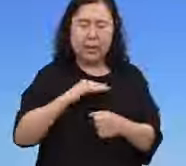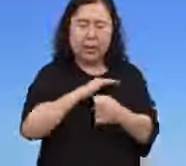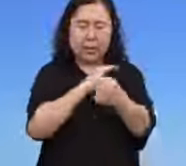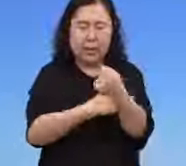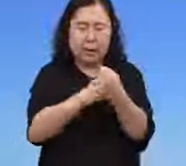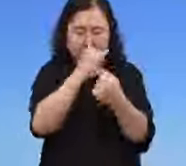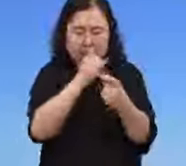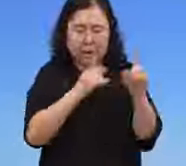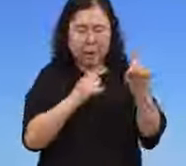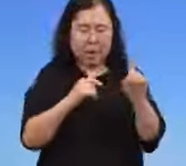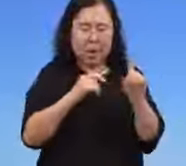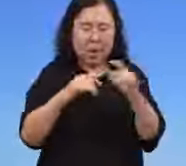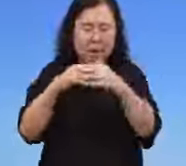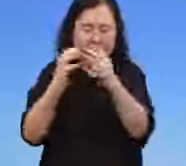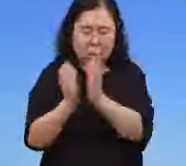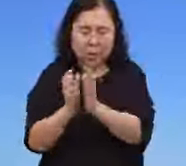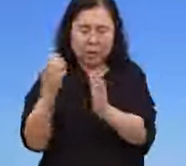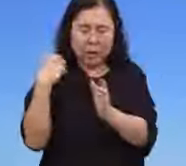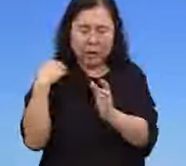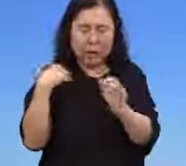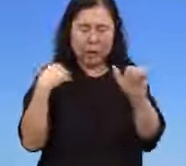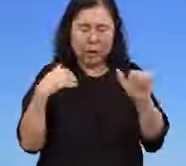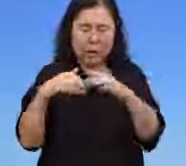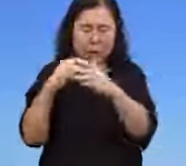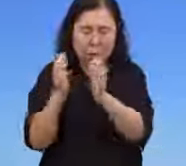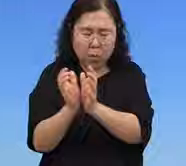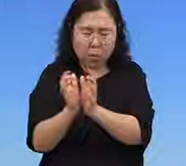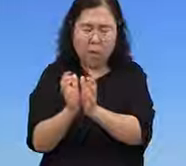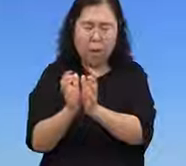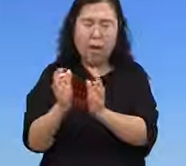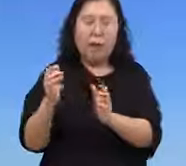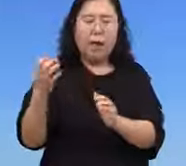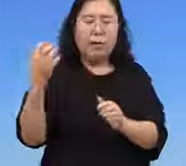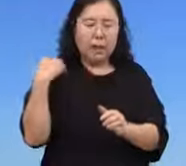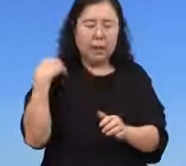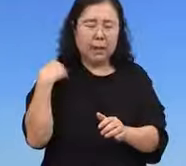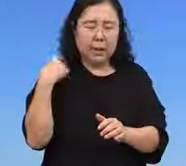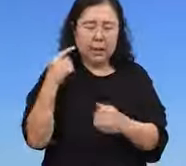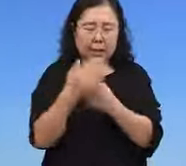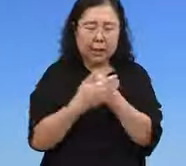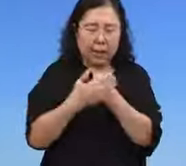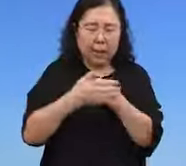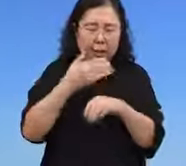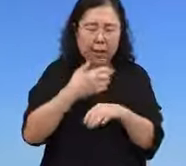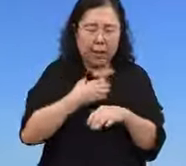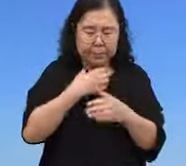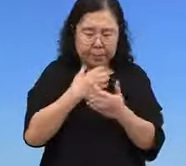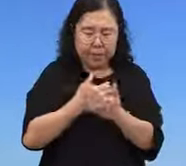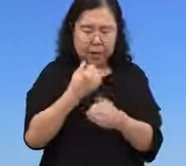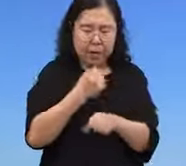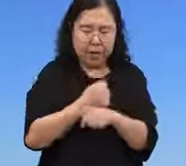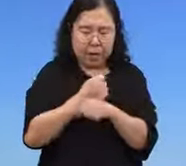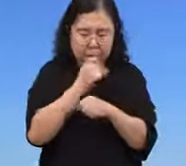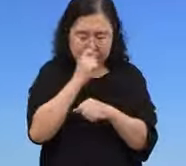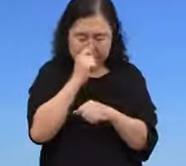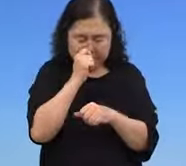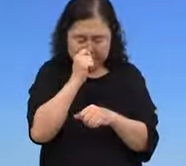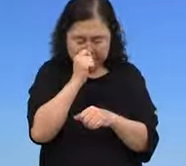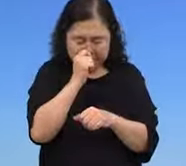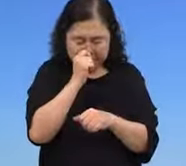너는 자격이 있다. 10고을을 맡기겠다, 5고을을 맡기겠다. 아버지, 그 은혜에 감격하며